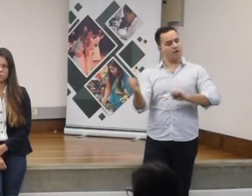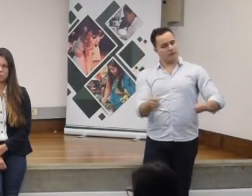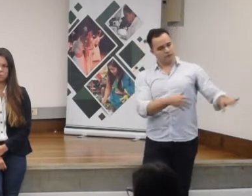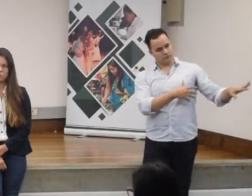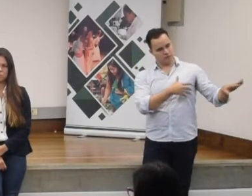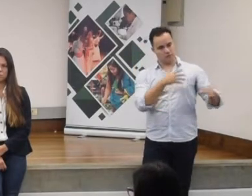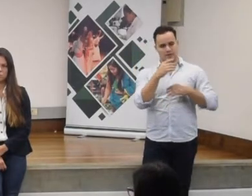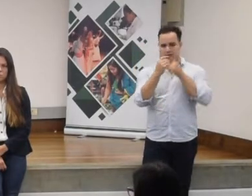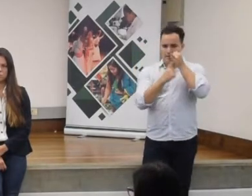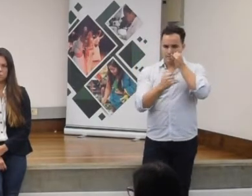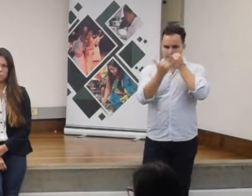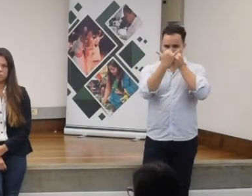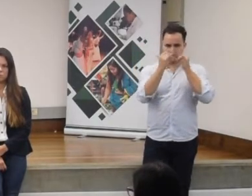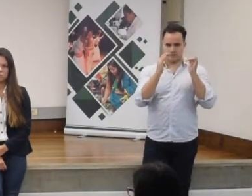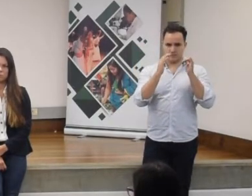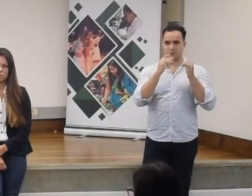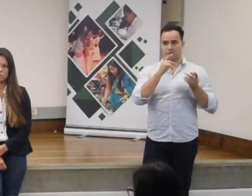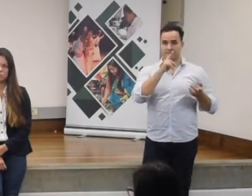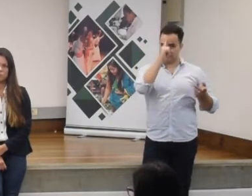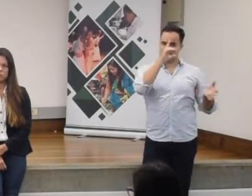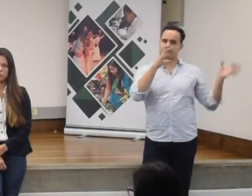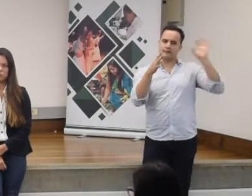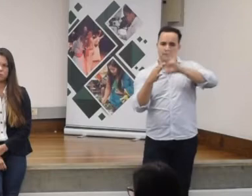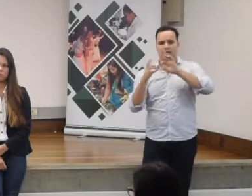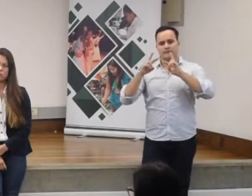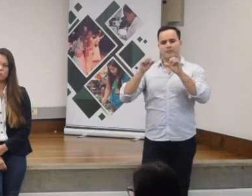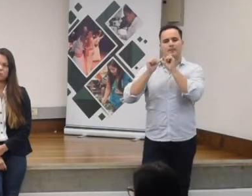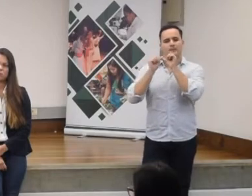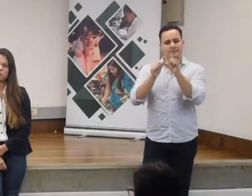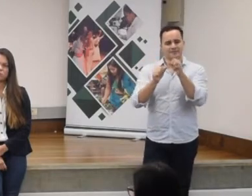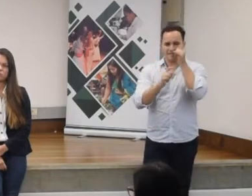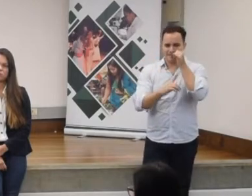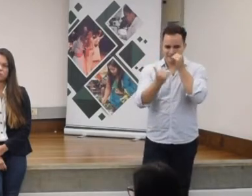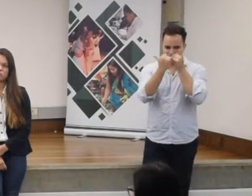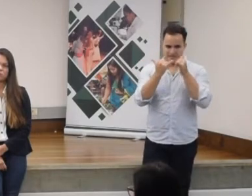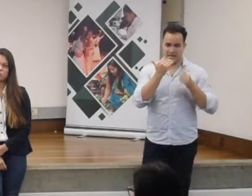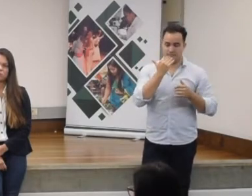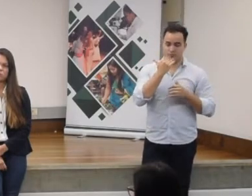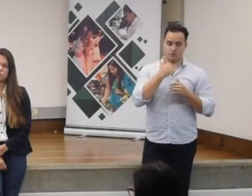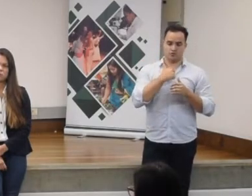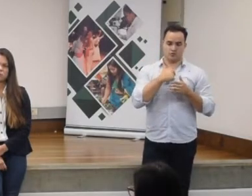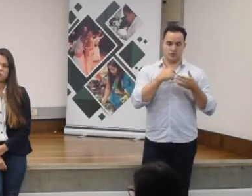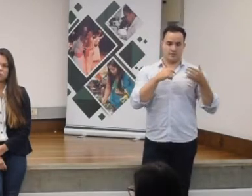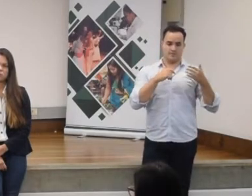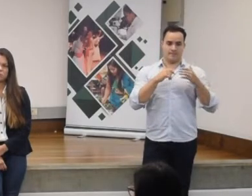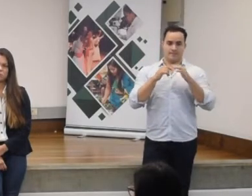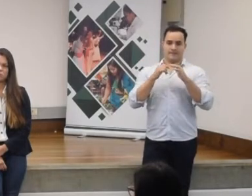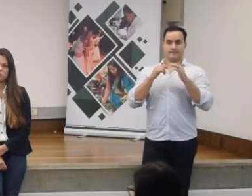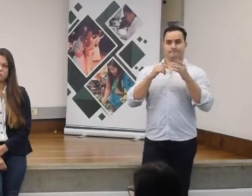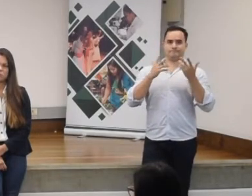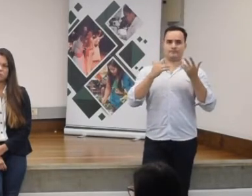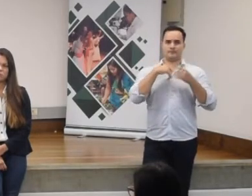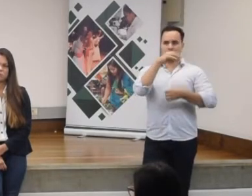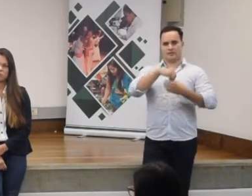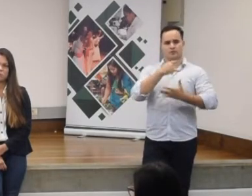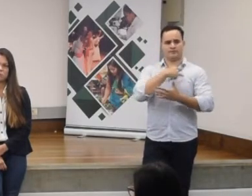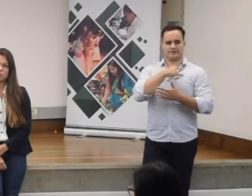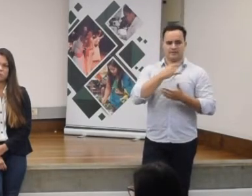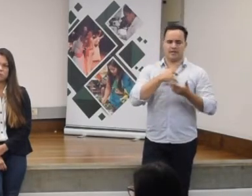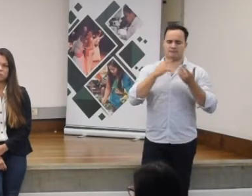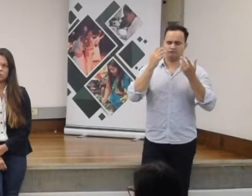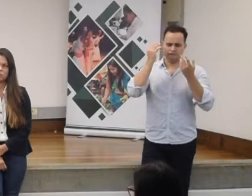habría un correlato de permanencia epistémica. Yo no puedo estar aquí y en la puerta haberse quedado todo el entramado de